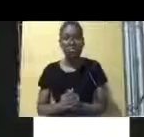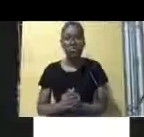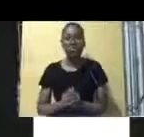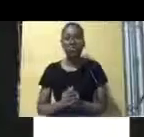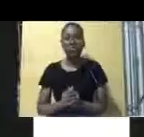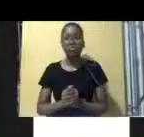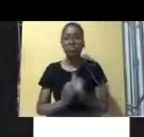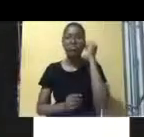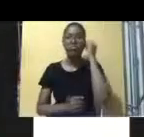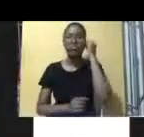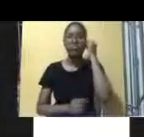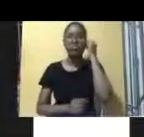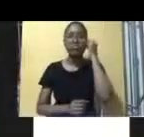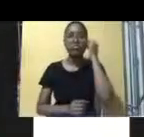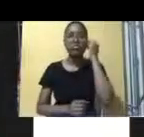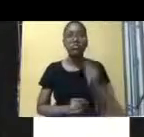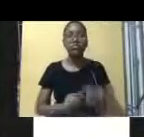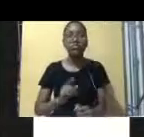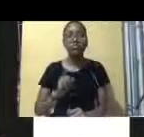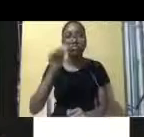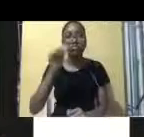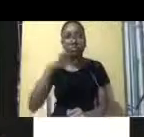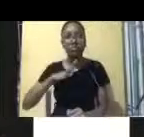decir lo que pude